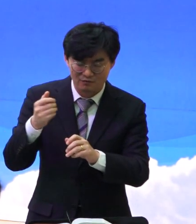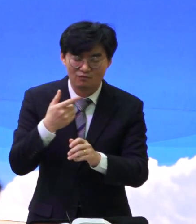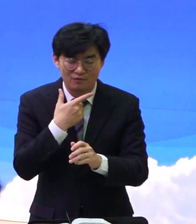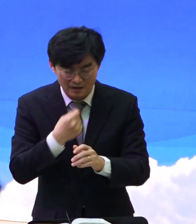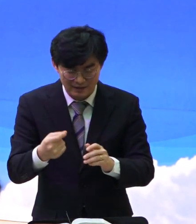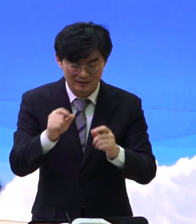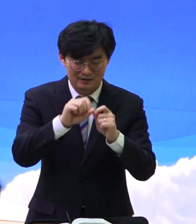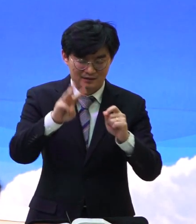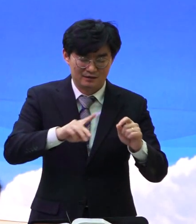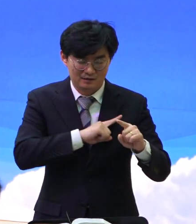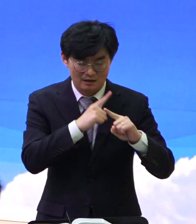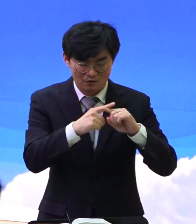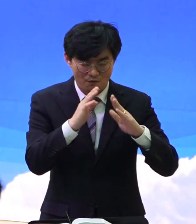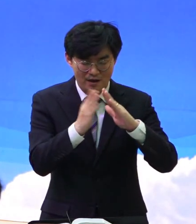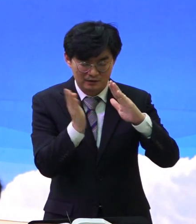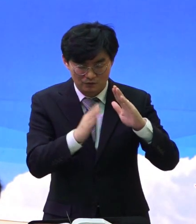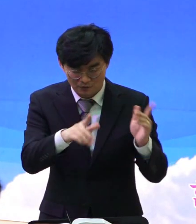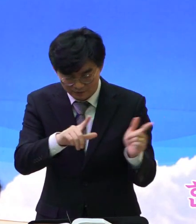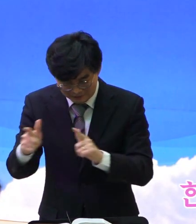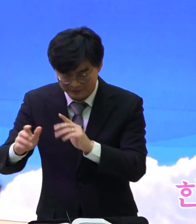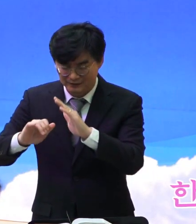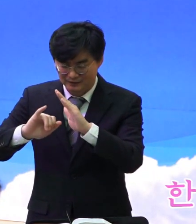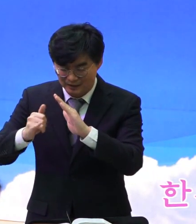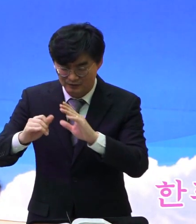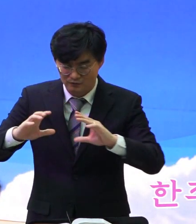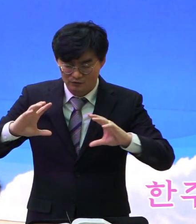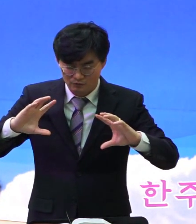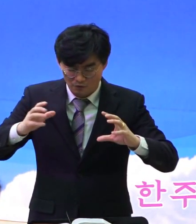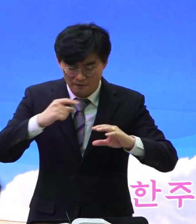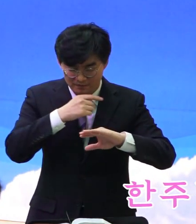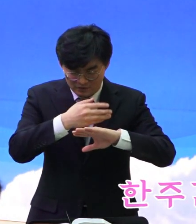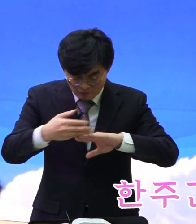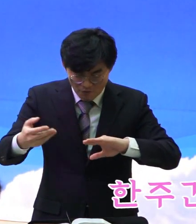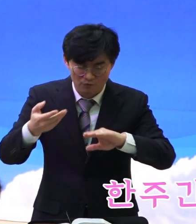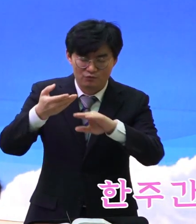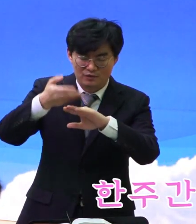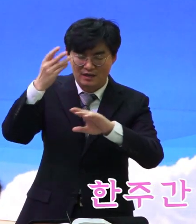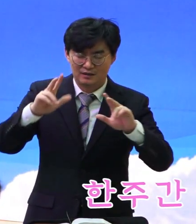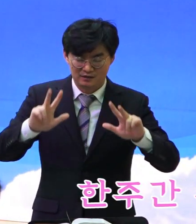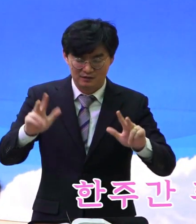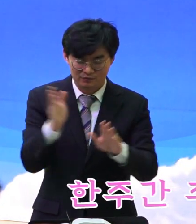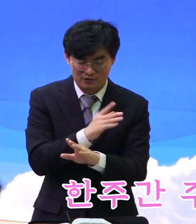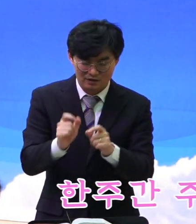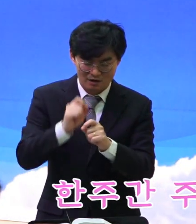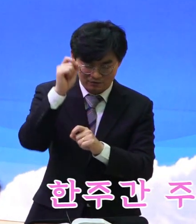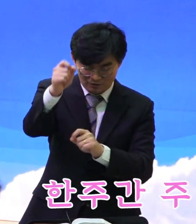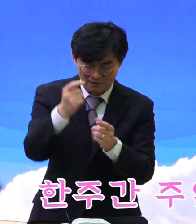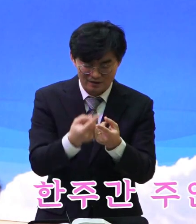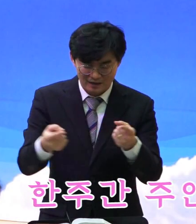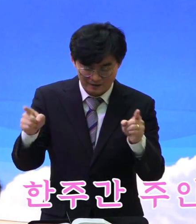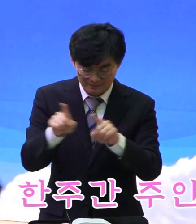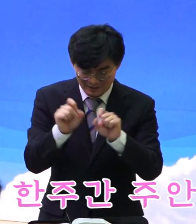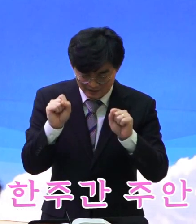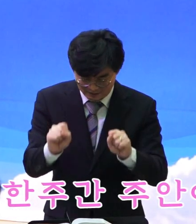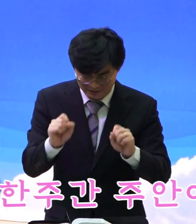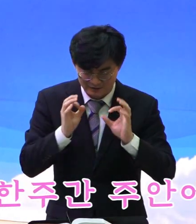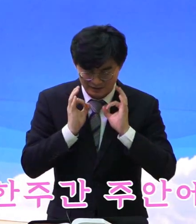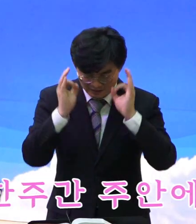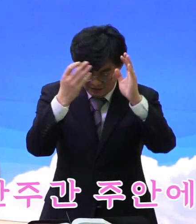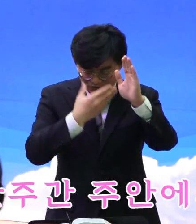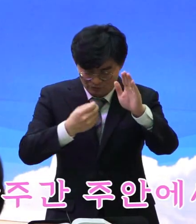가정과 이 땅의 교회들과 이 나라와 민족과 세계 열방 위에 지금부터 영원토록 함께 계시기를